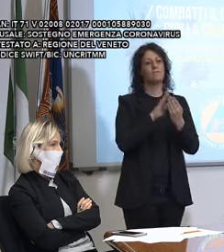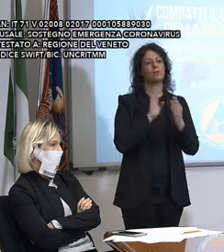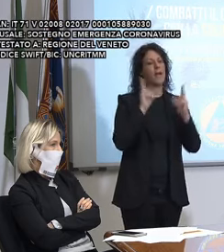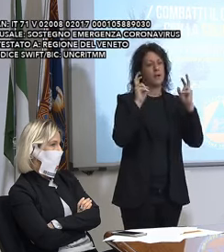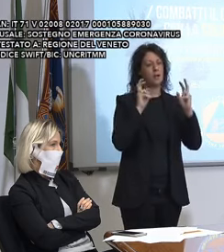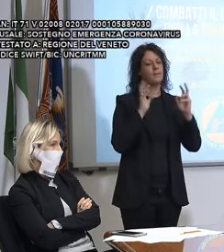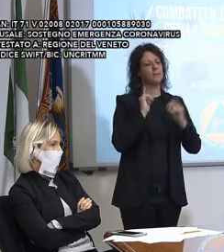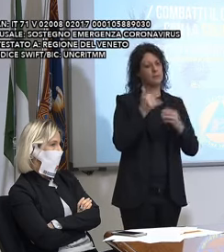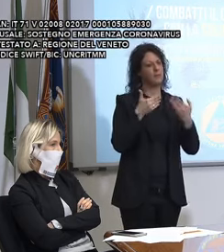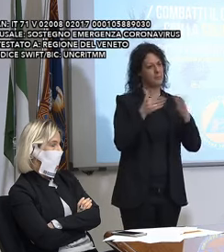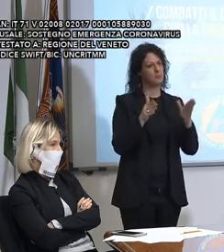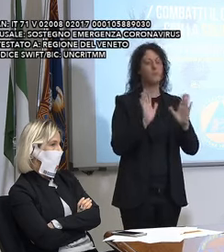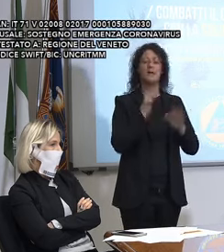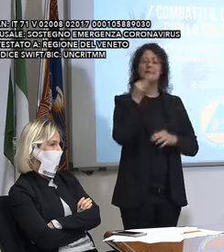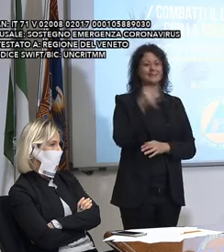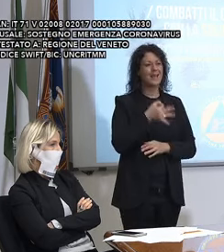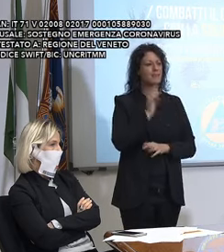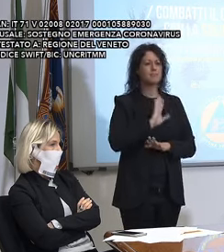sicurezza.